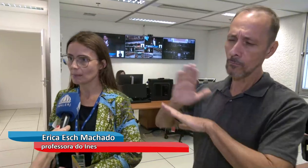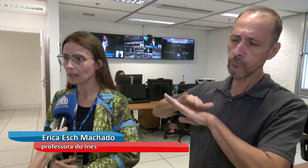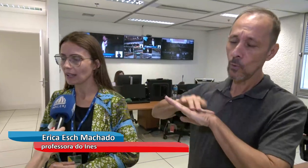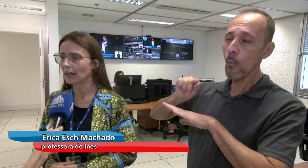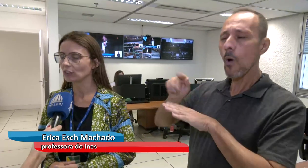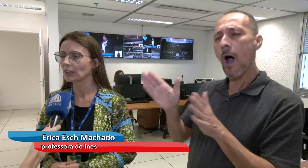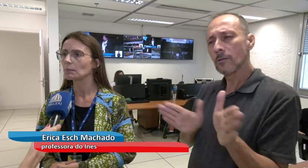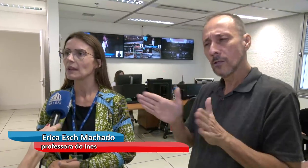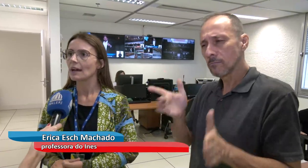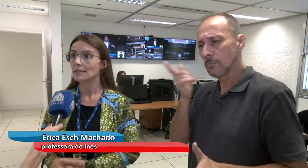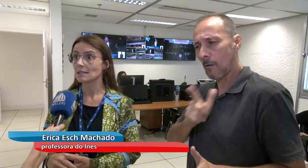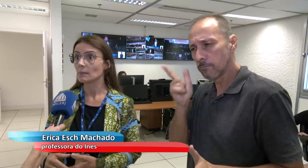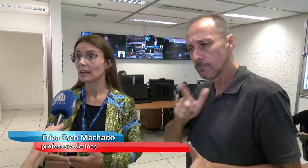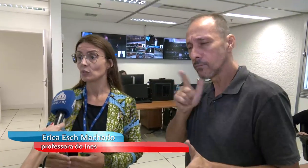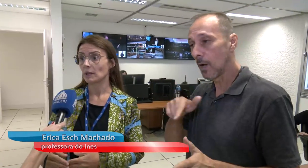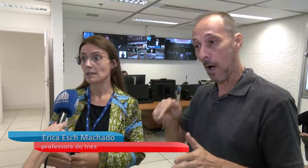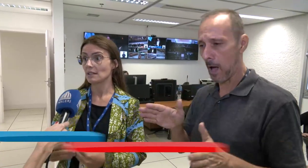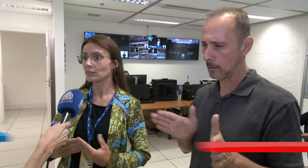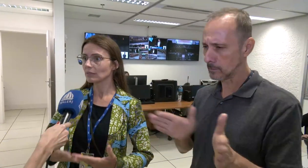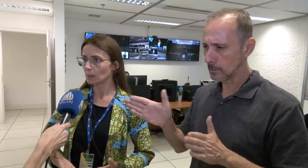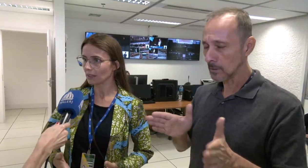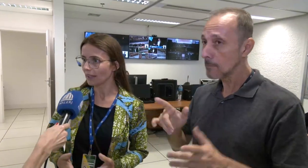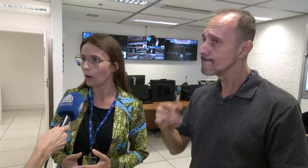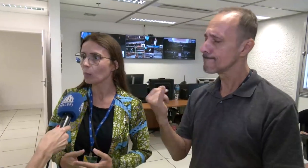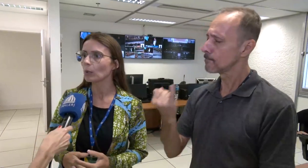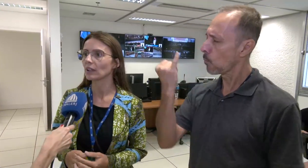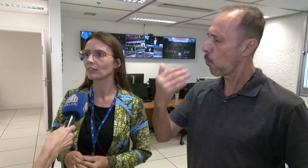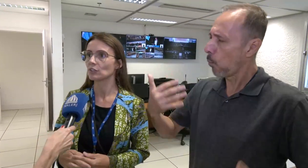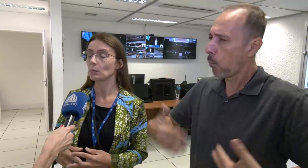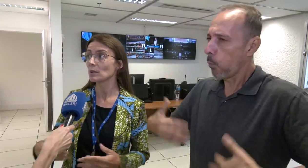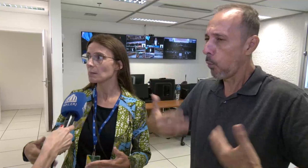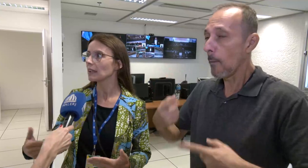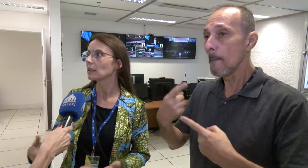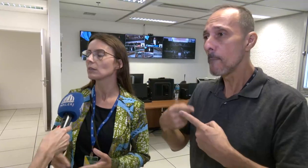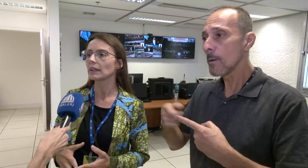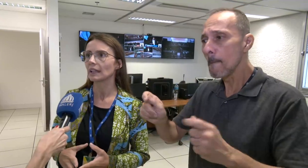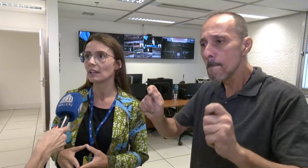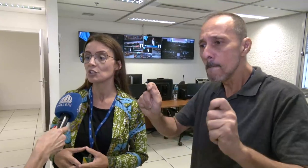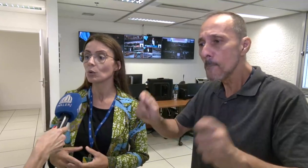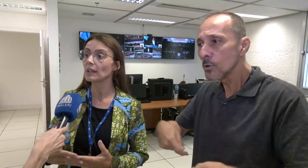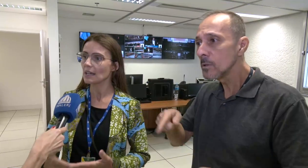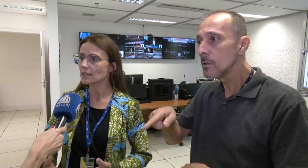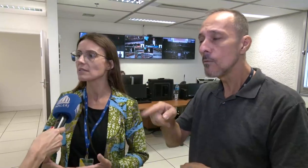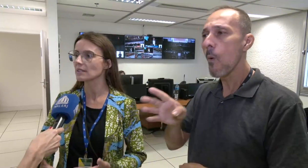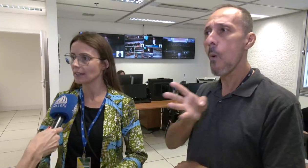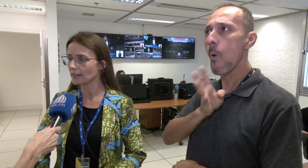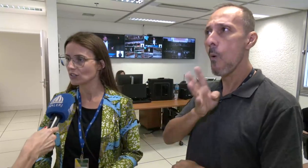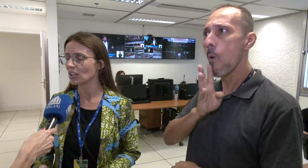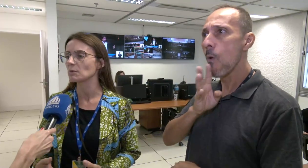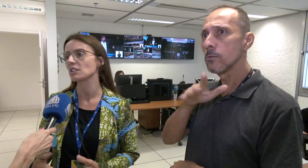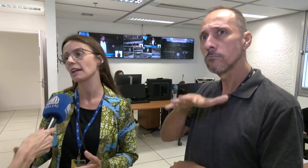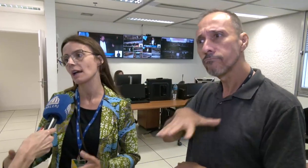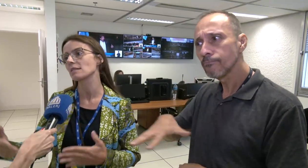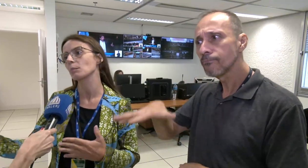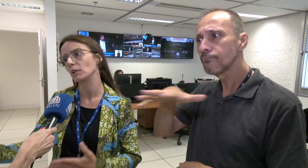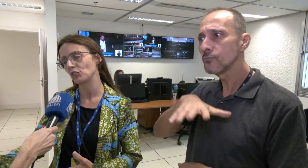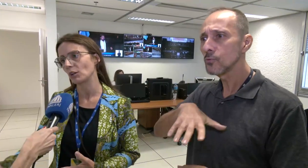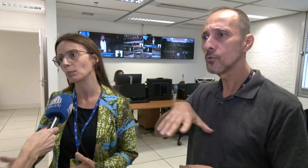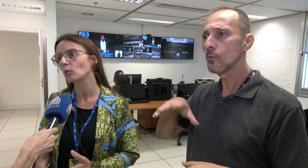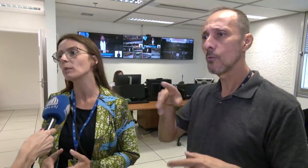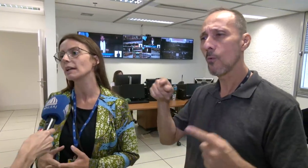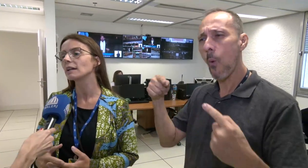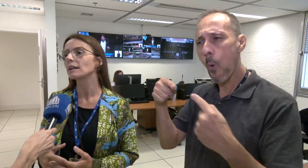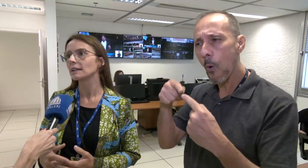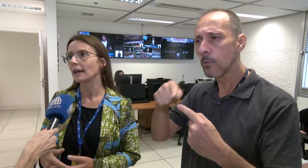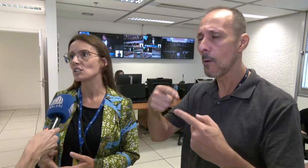questão da acessibilidade, né? A acessibilidade para eles é fundamental porque possibilita com que eles conheçam esses temas ligados à